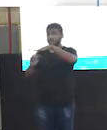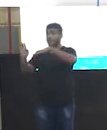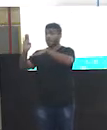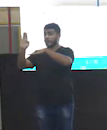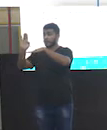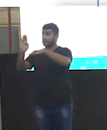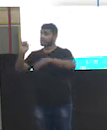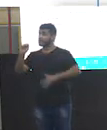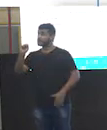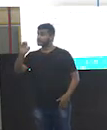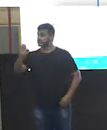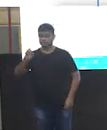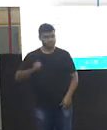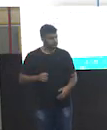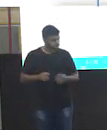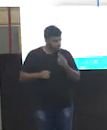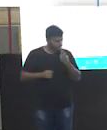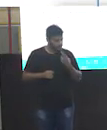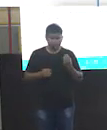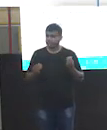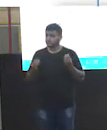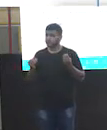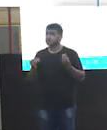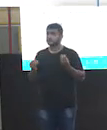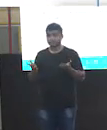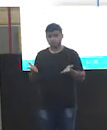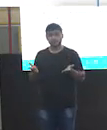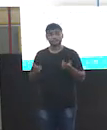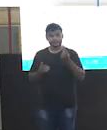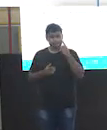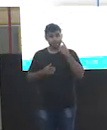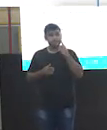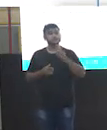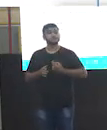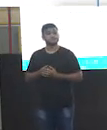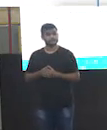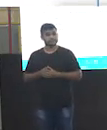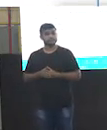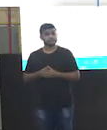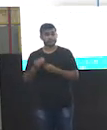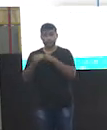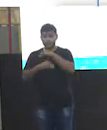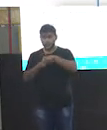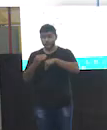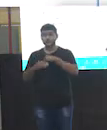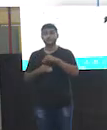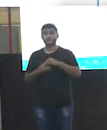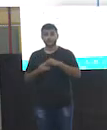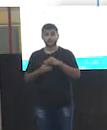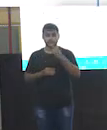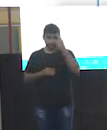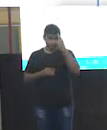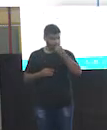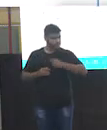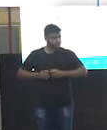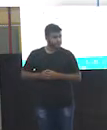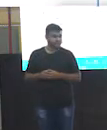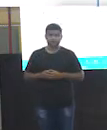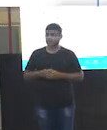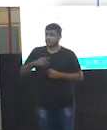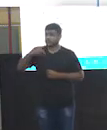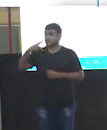base. Estava ácido, ficou básico, é porque eu botei uma base. Gente, não esquecer que o pH neutro